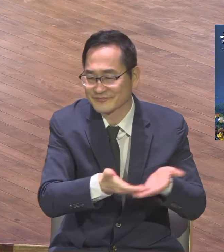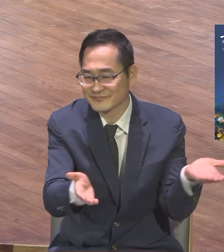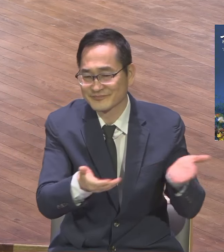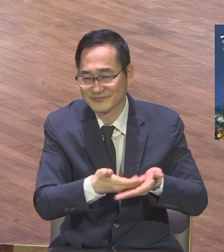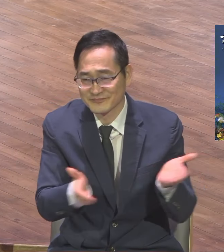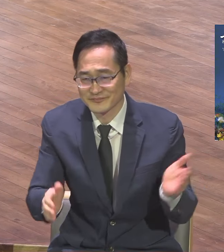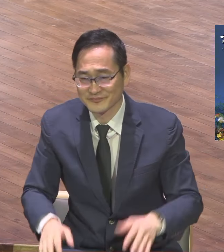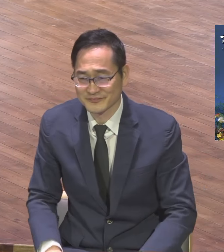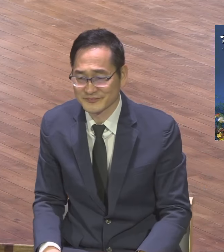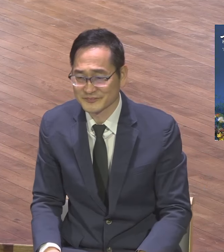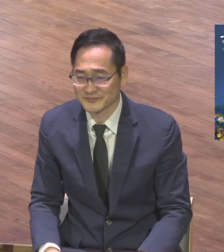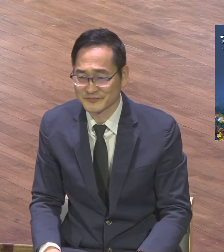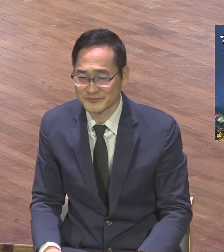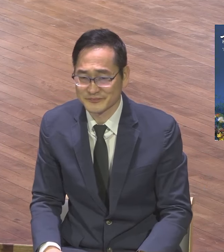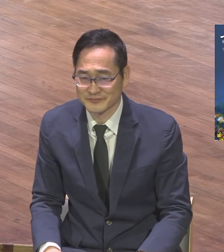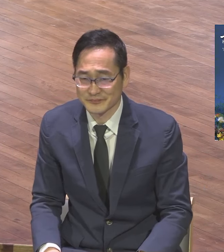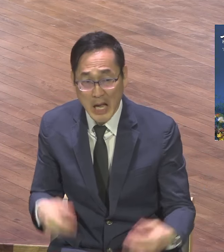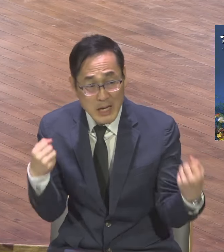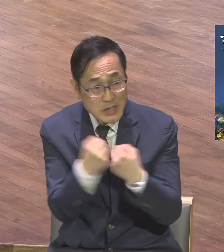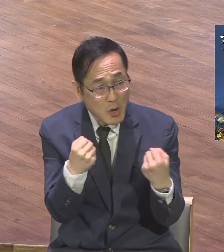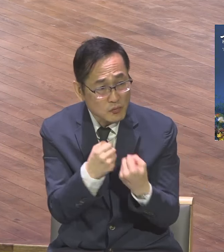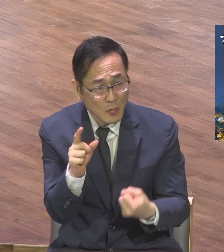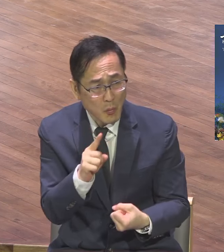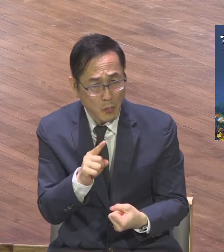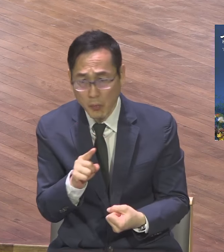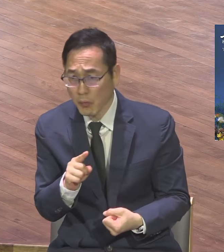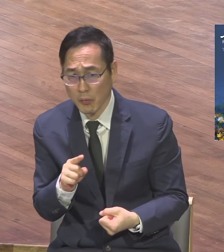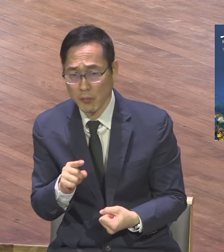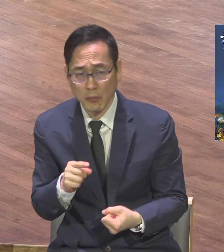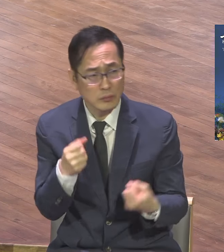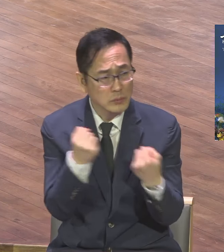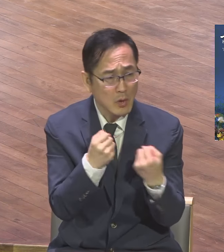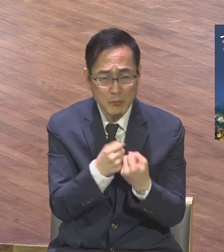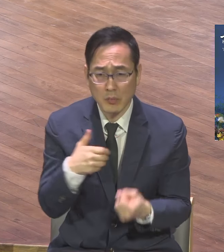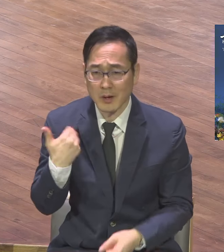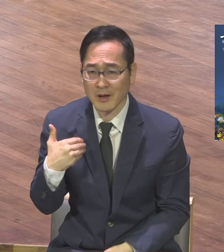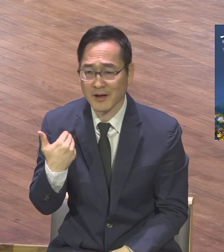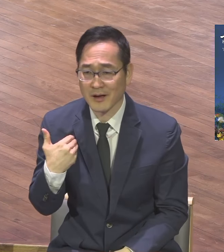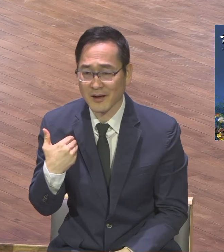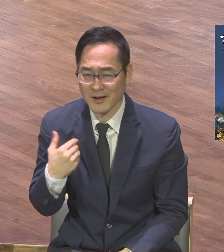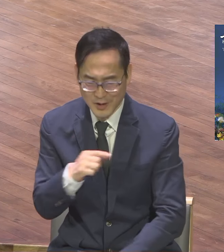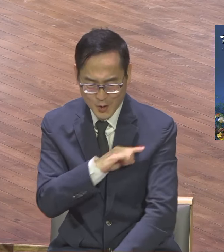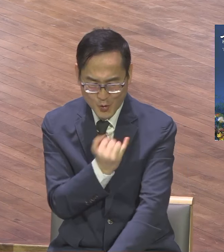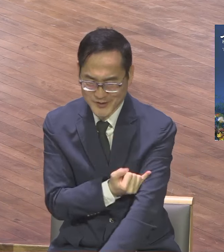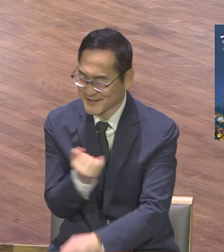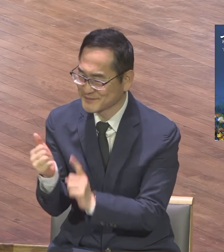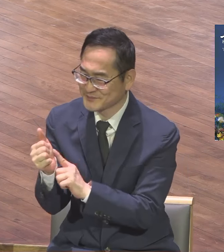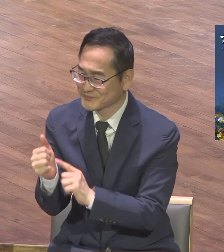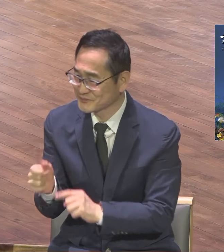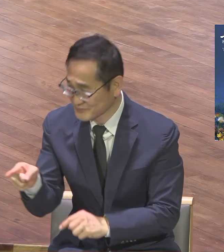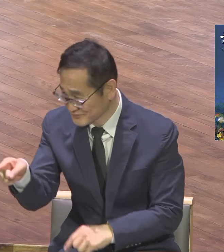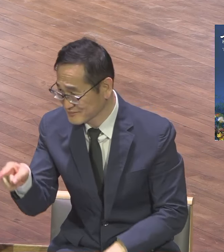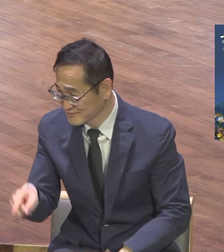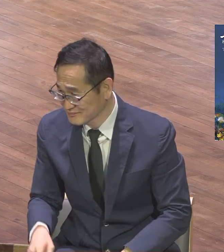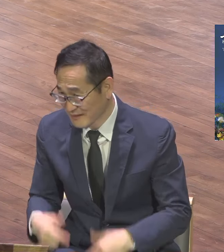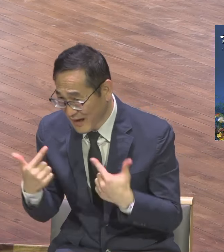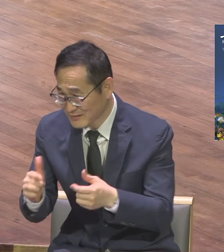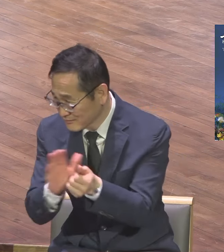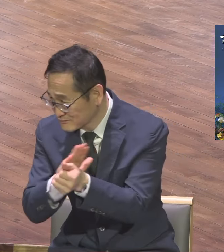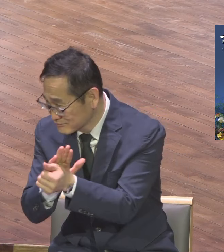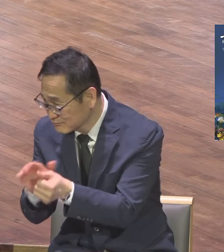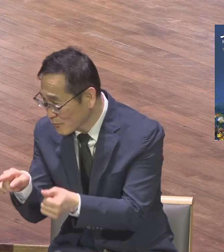없어. 싸움이 뭔지 몰라. 그런 권사님 간증하더라고. 그 내가 싸운 적 없냐 그러니까 한 번도